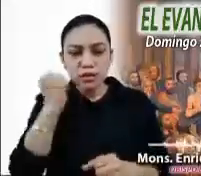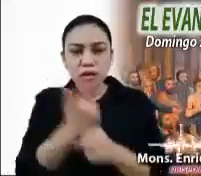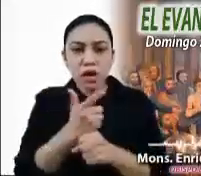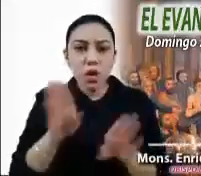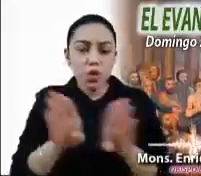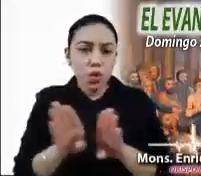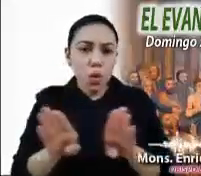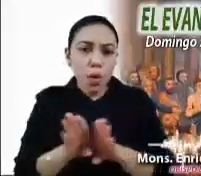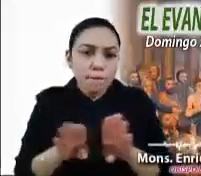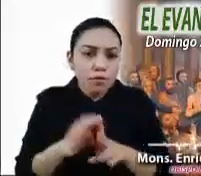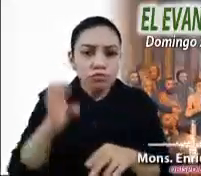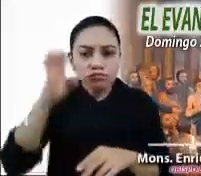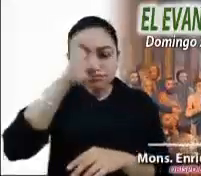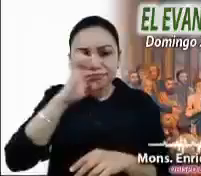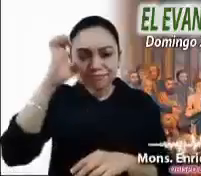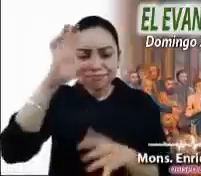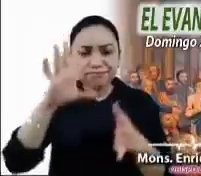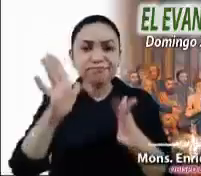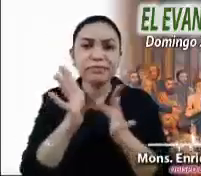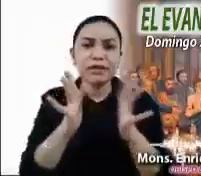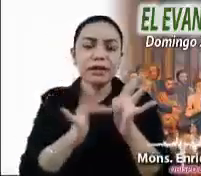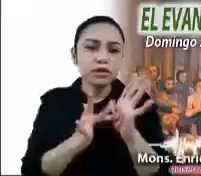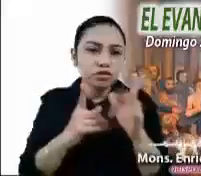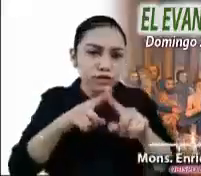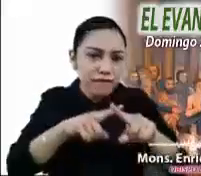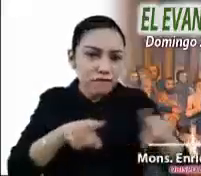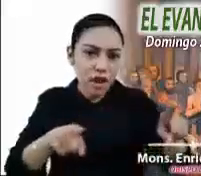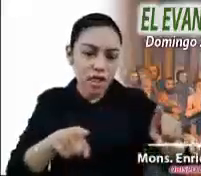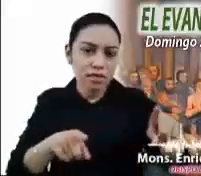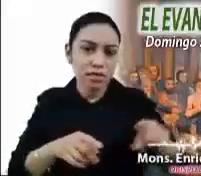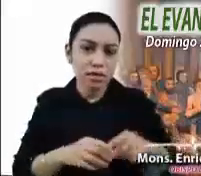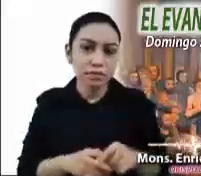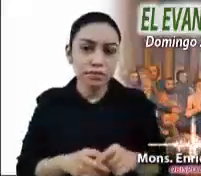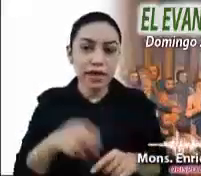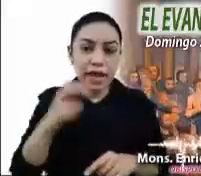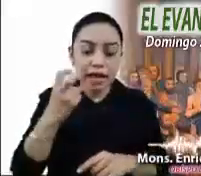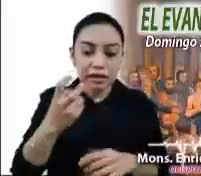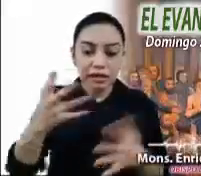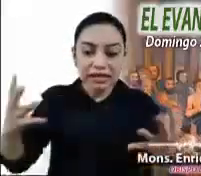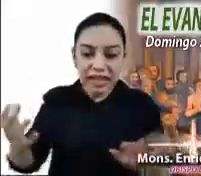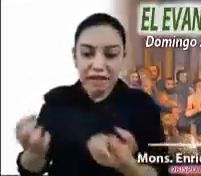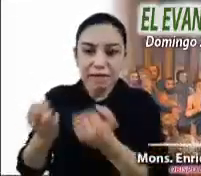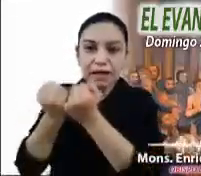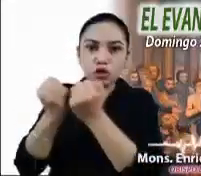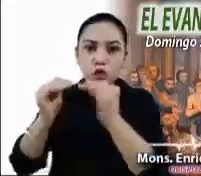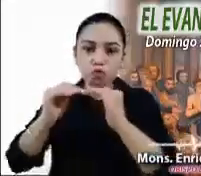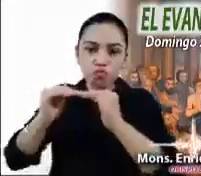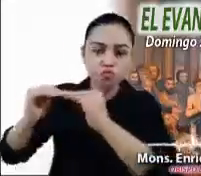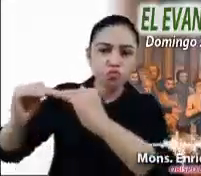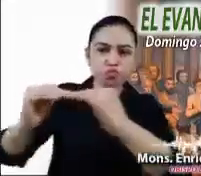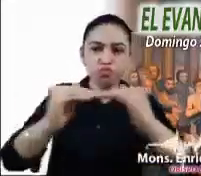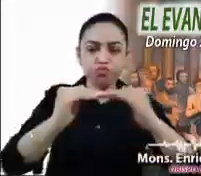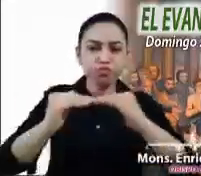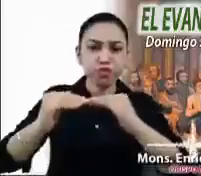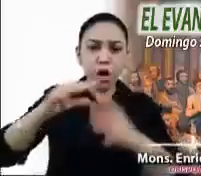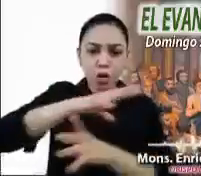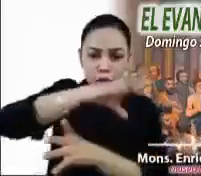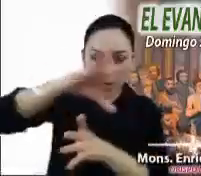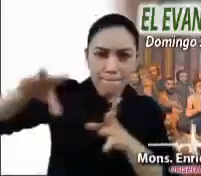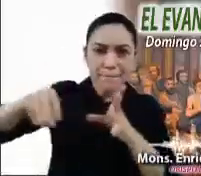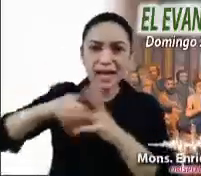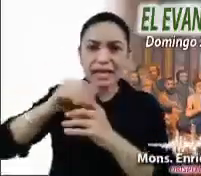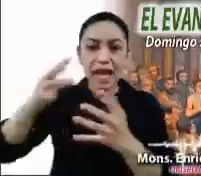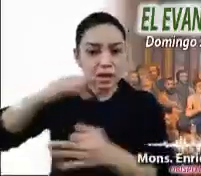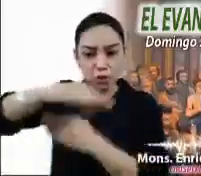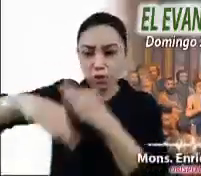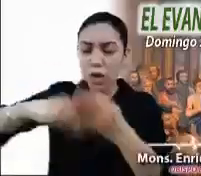esa salvación que sea integral y que sea universal, que salve a toda la persona y que salve a toda